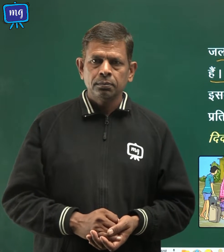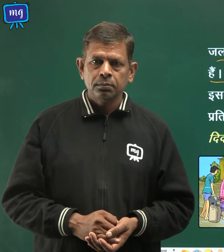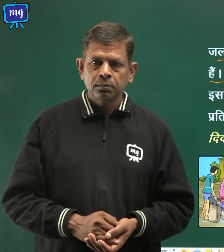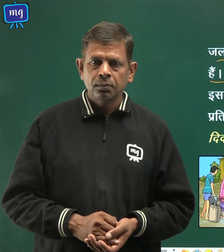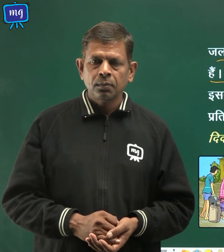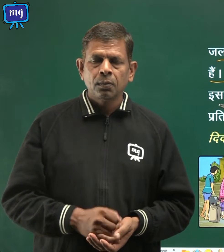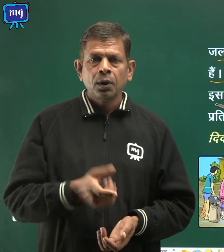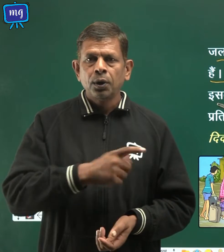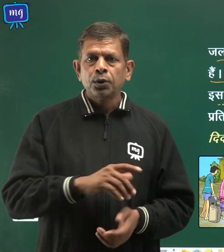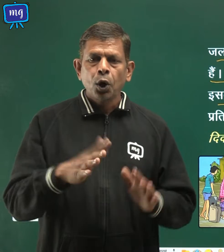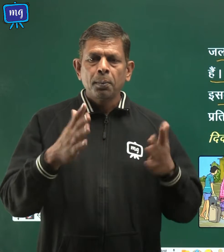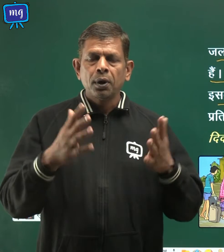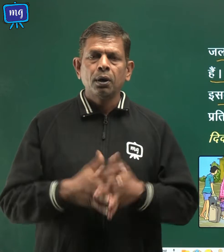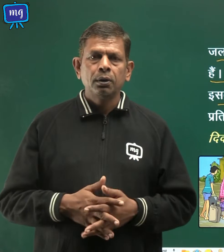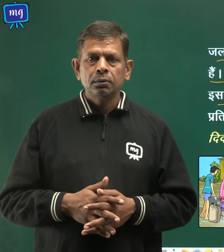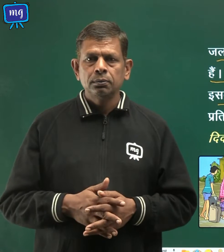इसके बिना